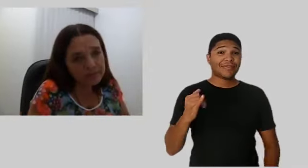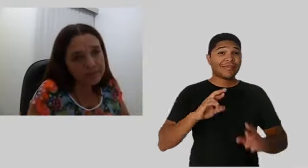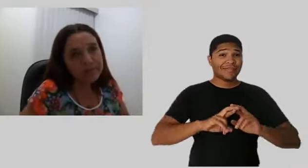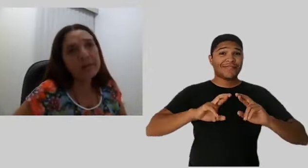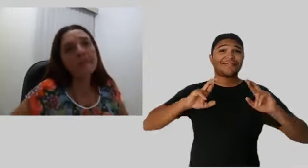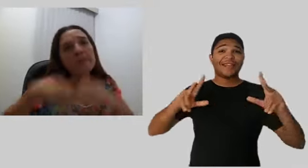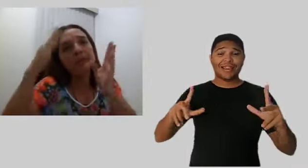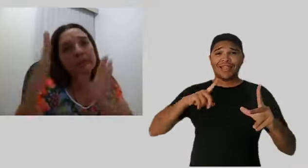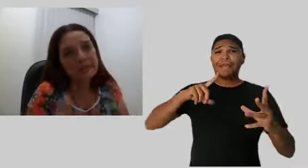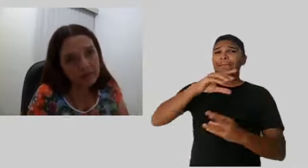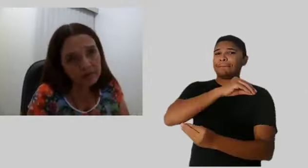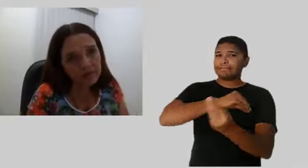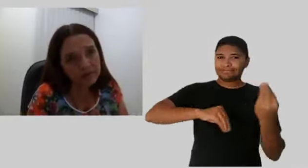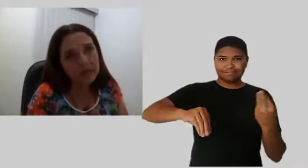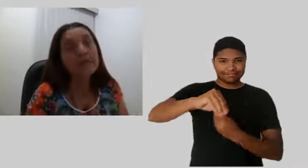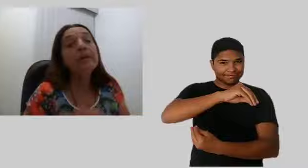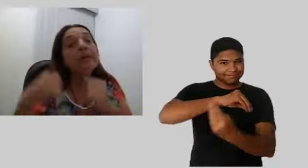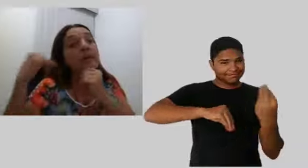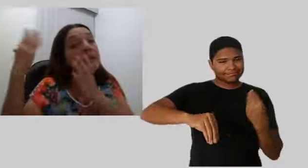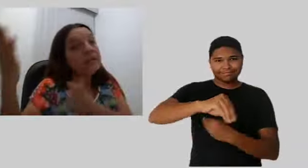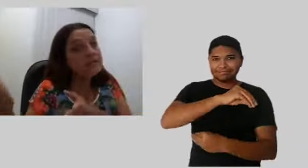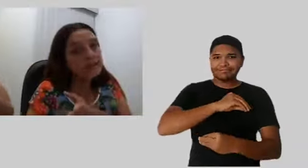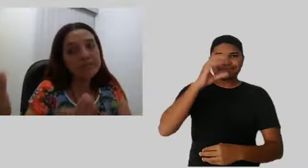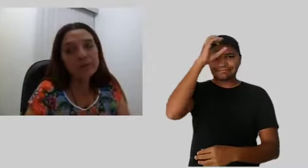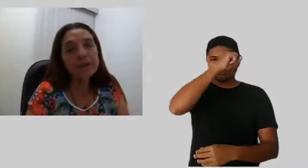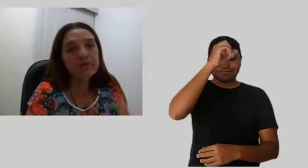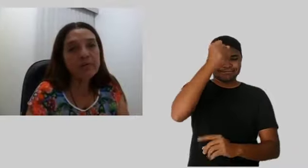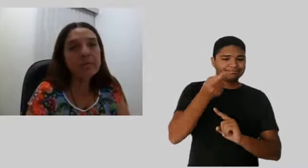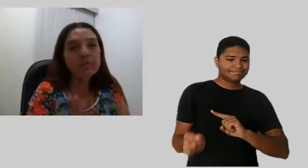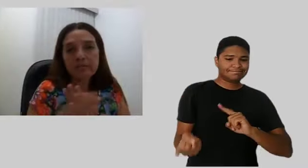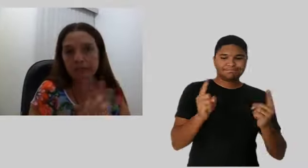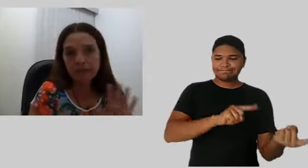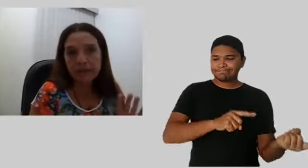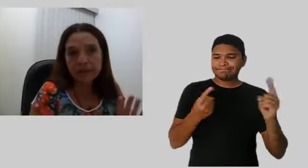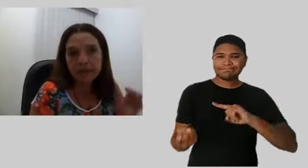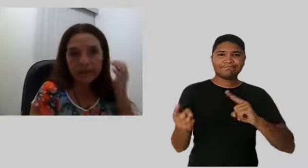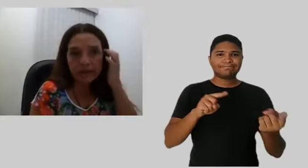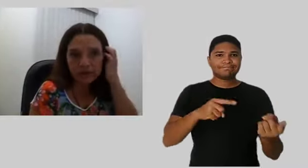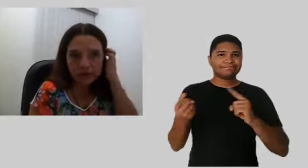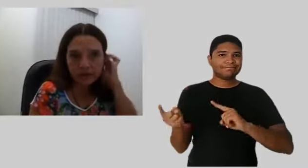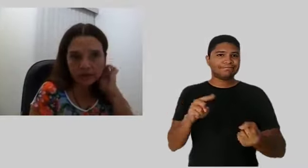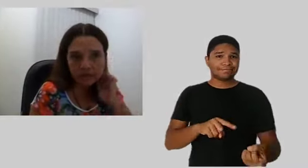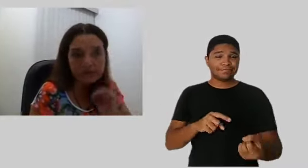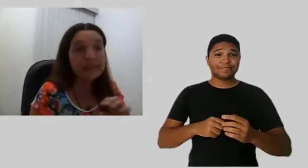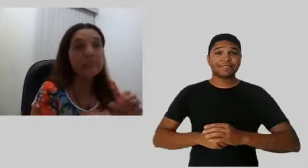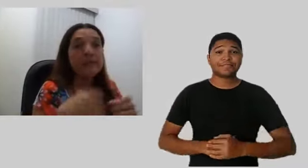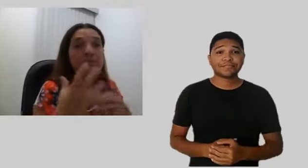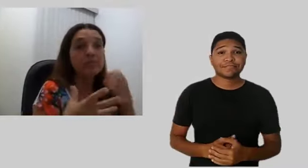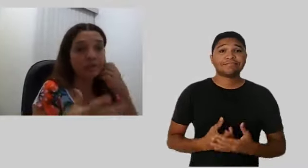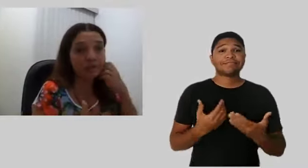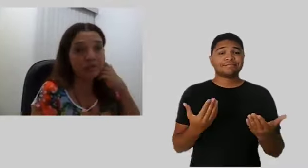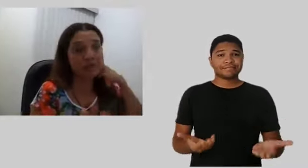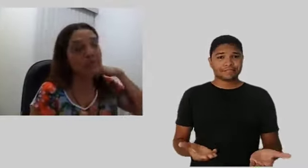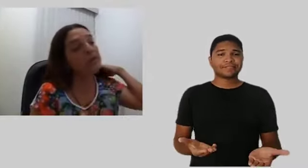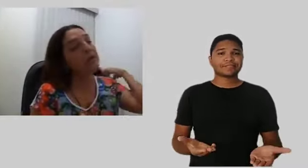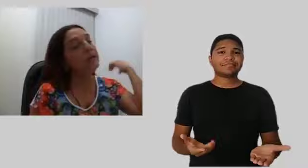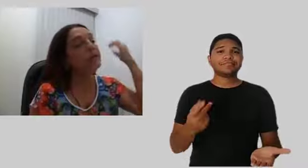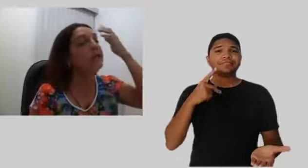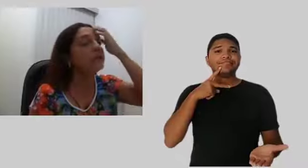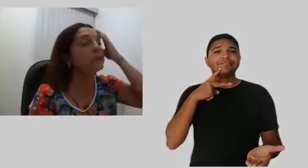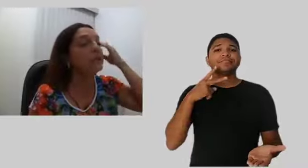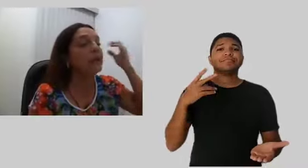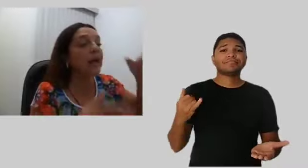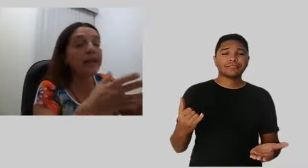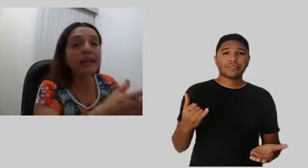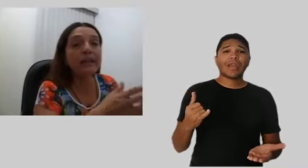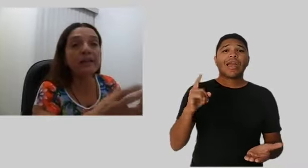pelo pré-operacional, pelo operacional concreto e quem sabe chegar ao formal, que também para ele não é garantia nenhuma. Isso vai depender muito da instrução